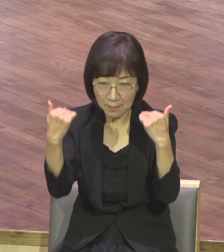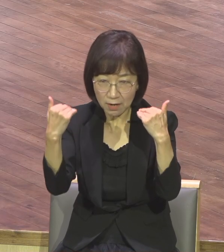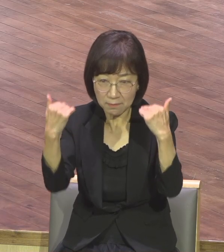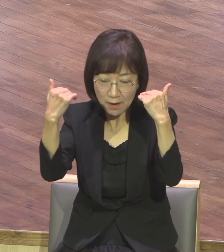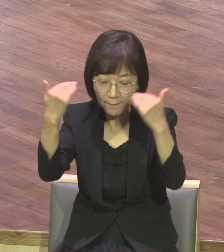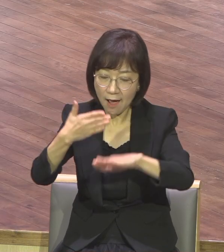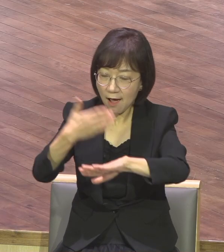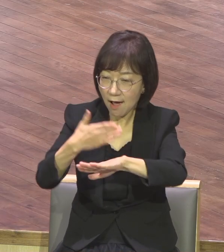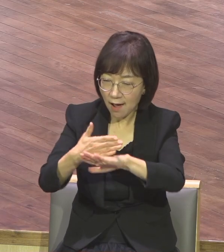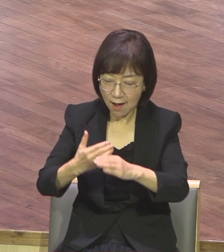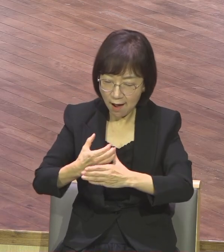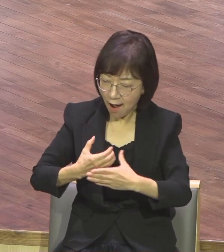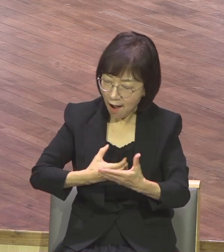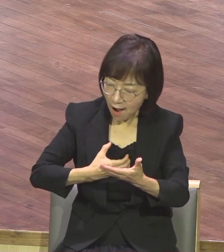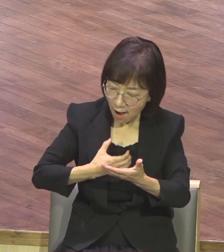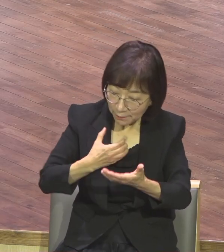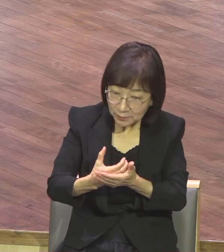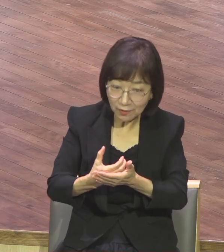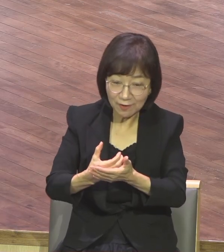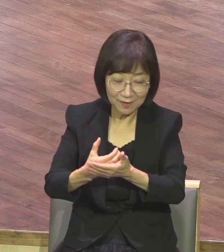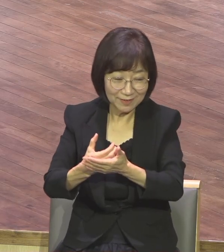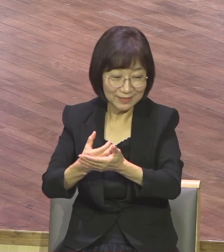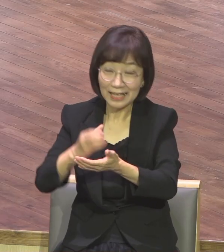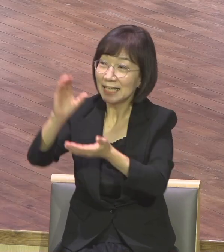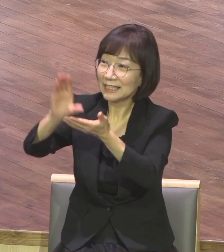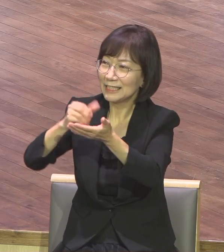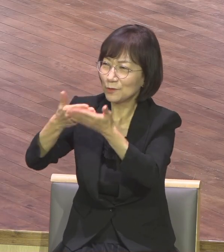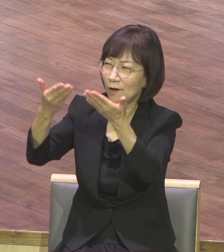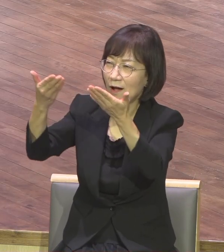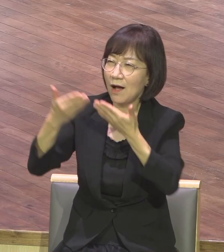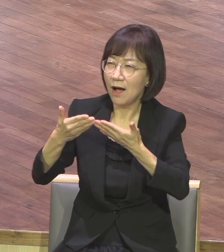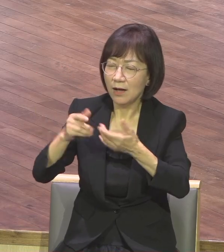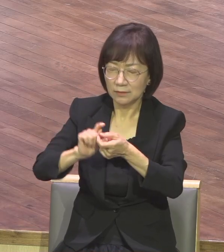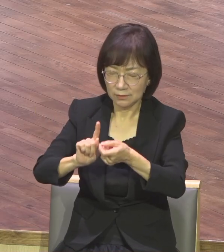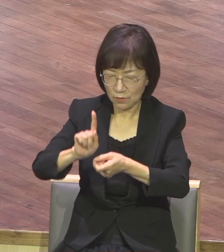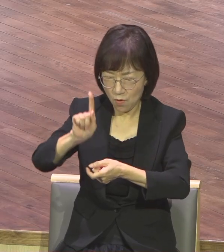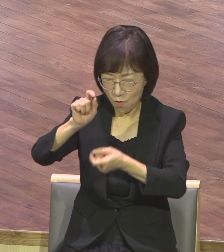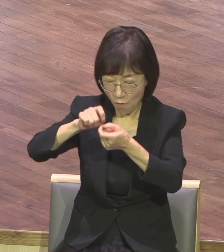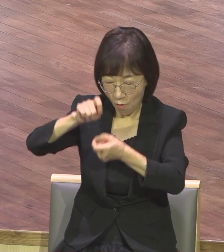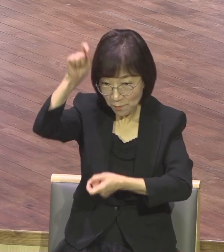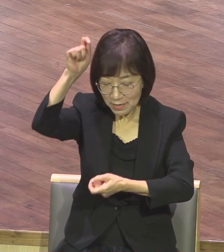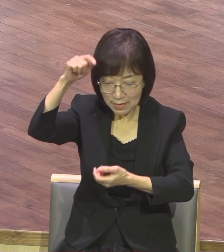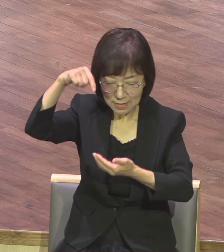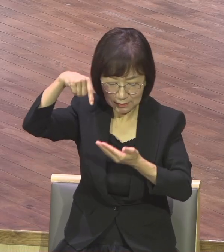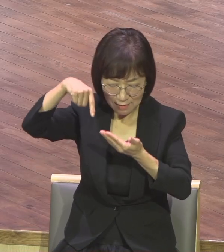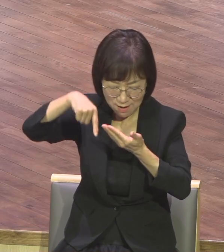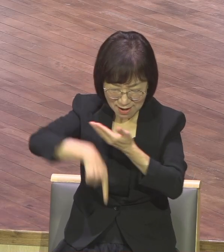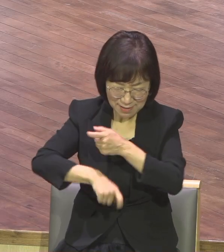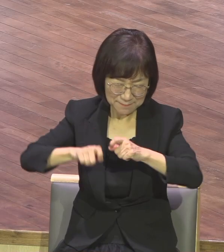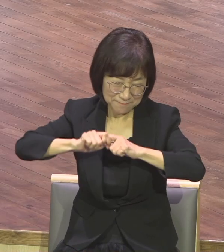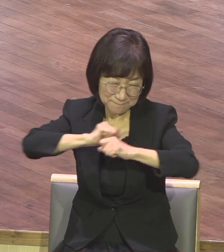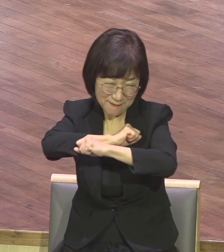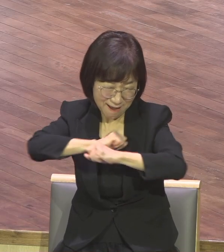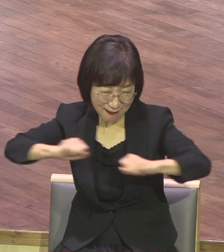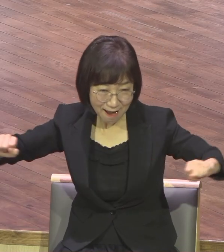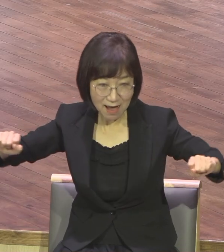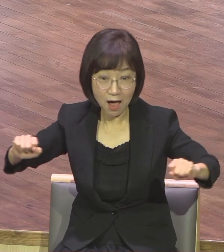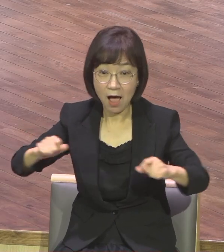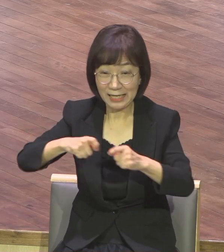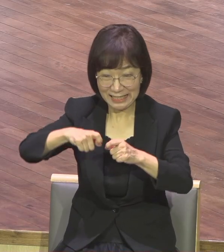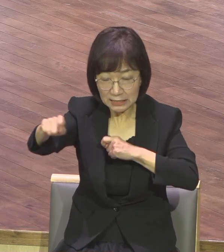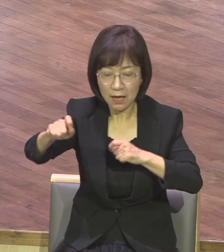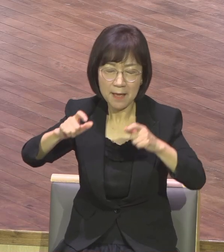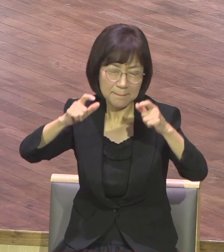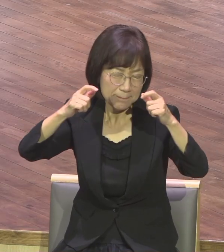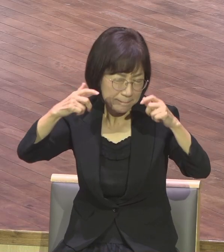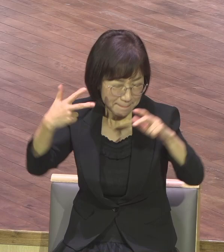감격. 이 그리스도를 통해서 주어지는 이 높이와 깊이와 길이와 넓이가 계속 매주 매주 말씀을 통하여